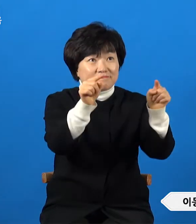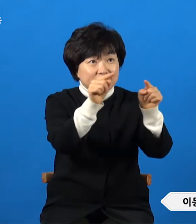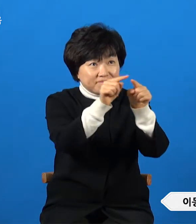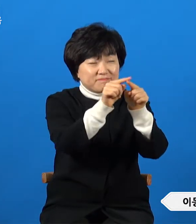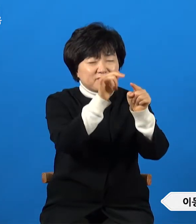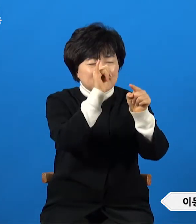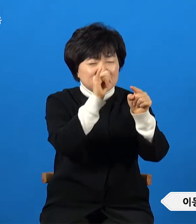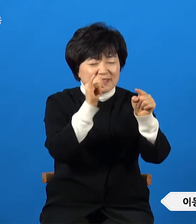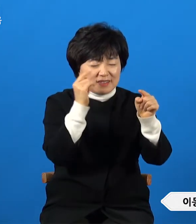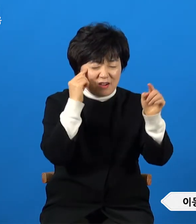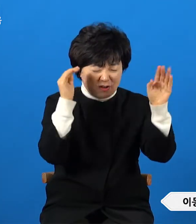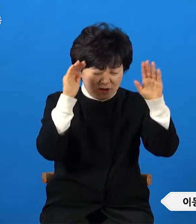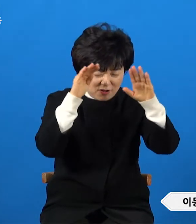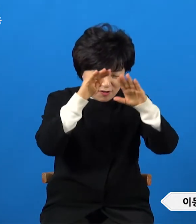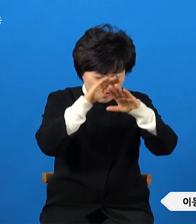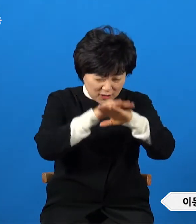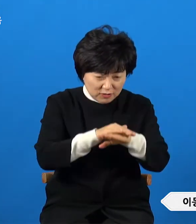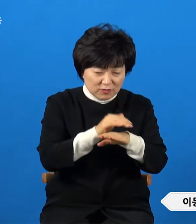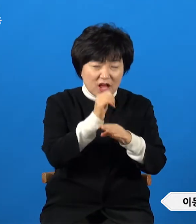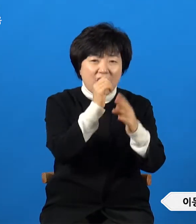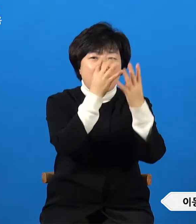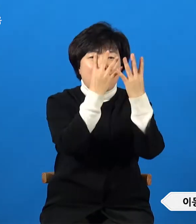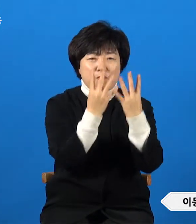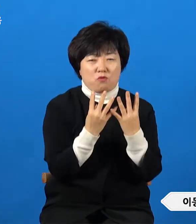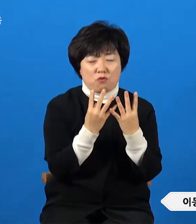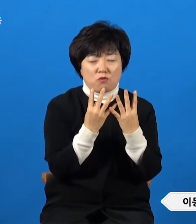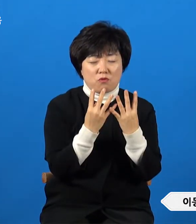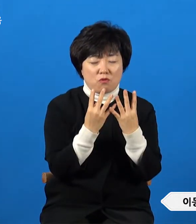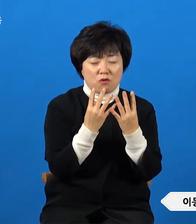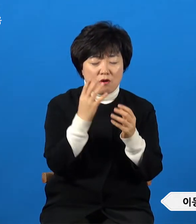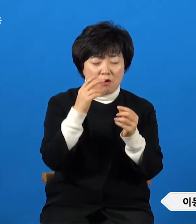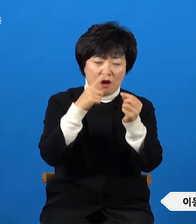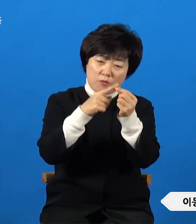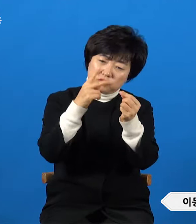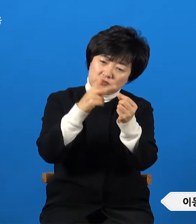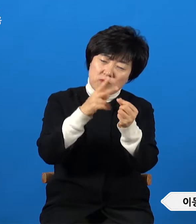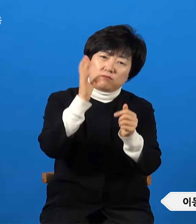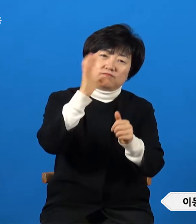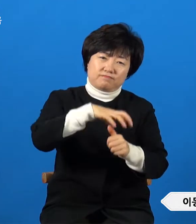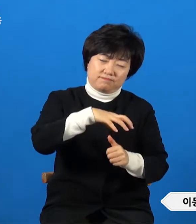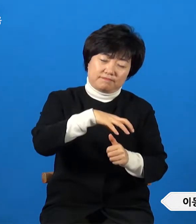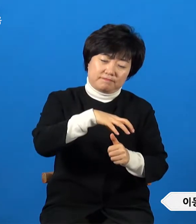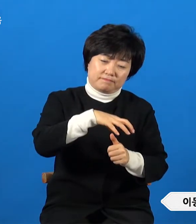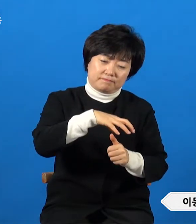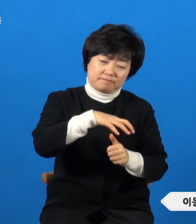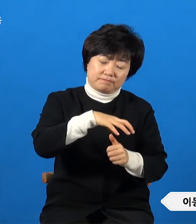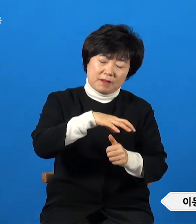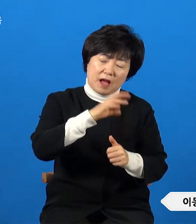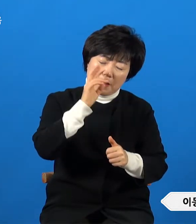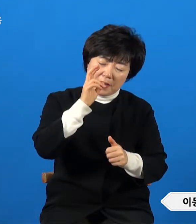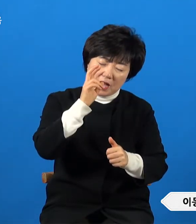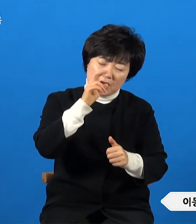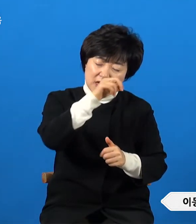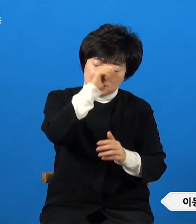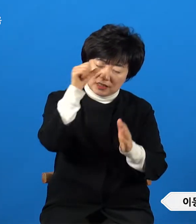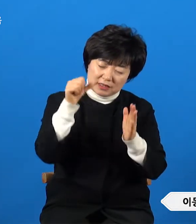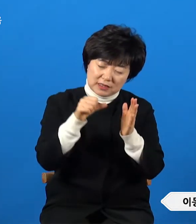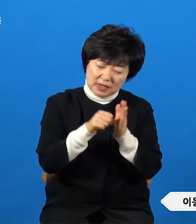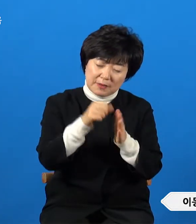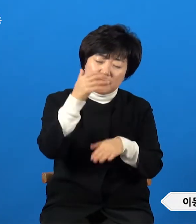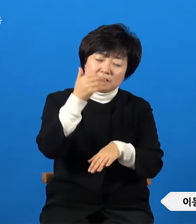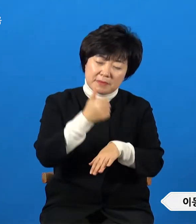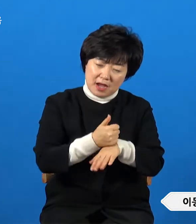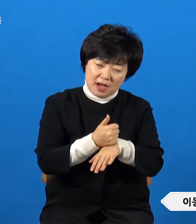그런 음습한 로마의 감옥에 두 번째 투옥되어 어쩌면 자기 생의 마지막 순간이 다가오는